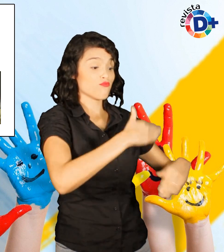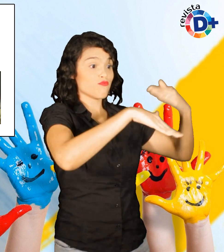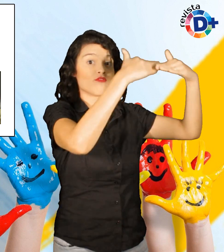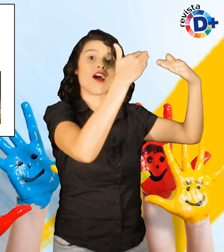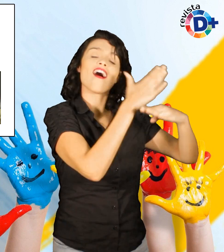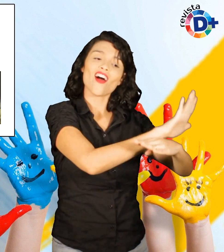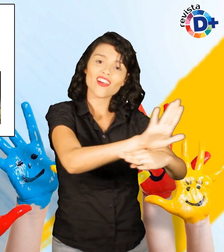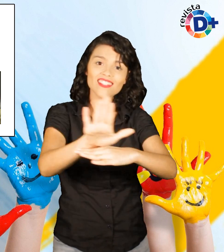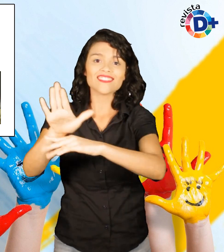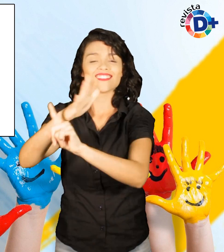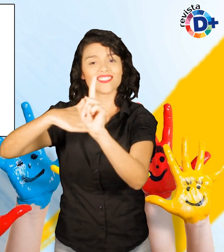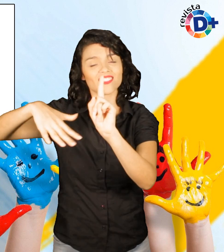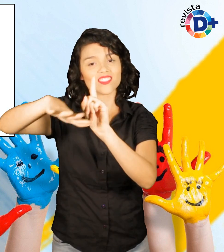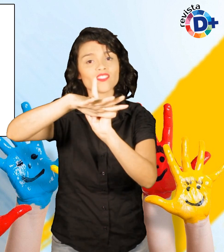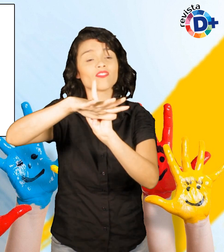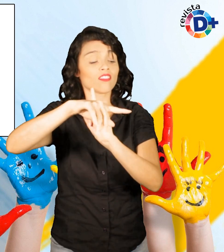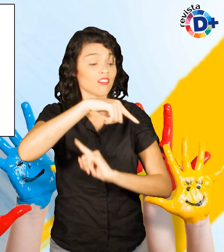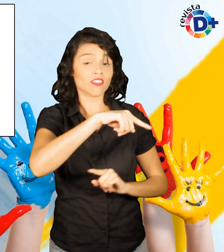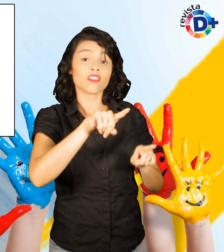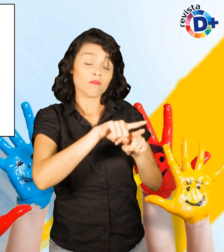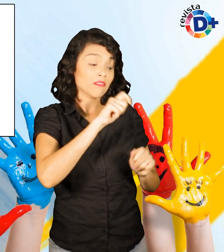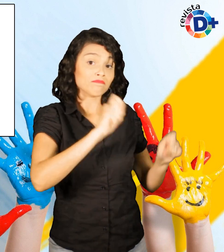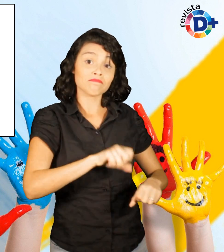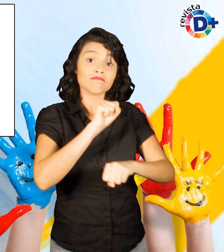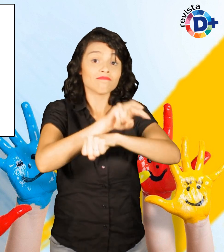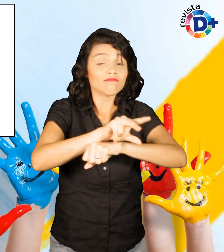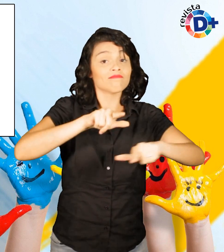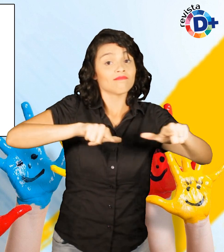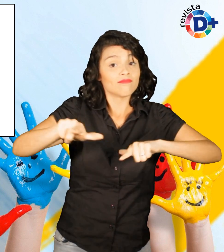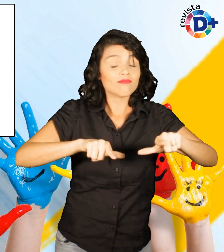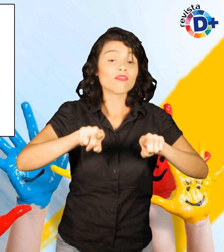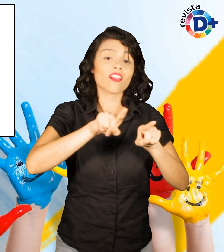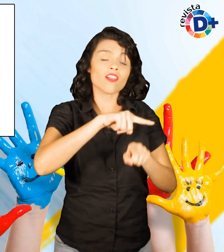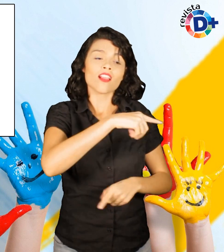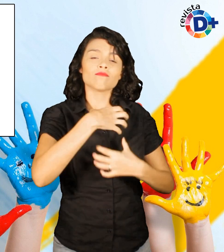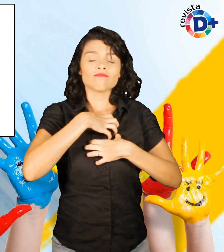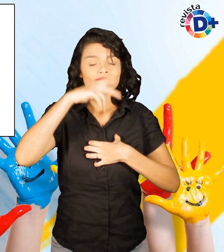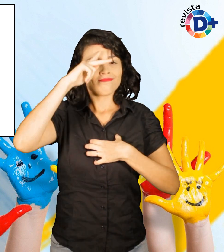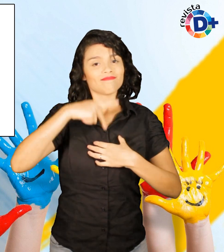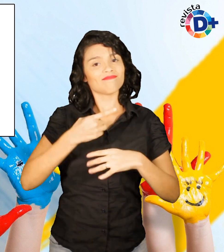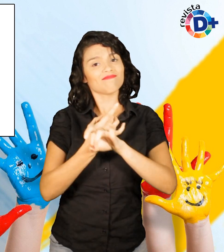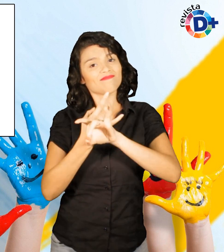com a sociedade, o próprio mercado de trabalho, sua autonomia e sustento financeiro.